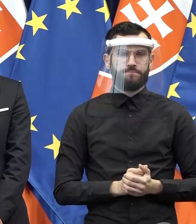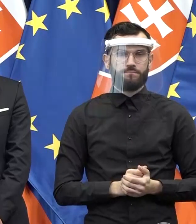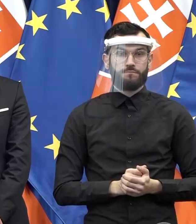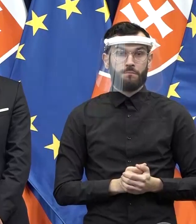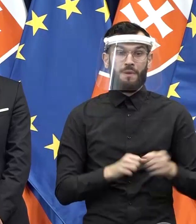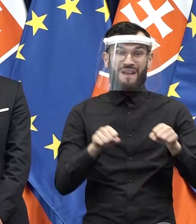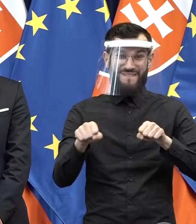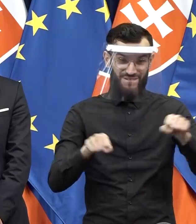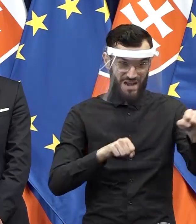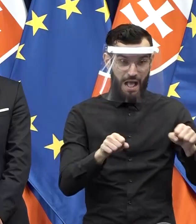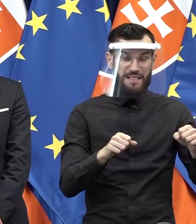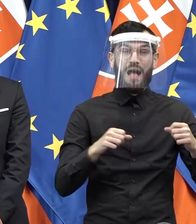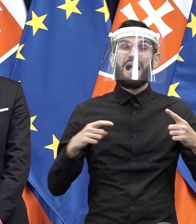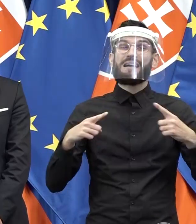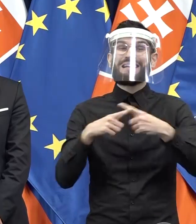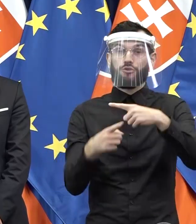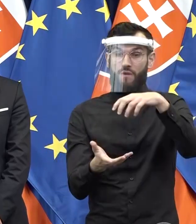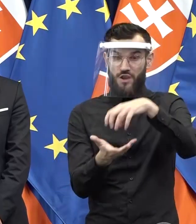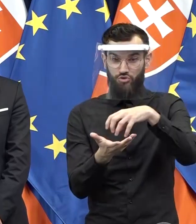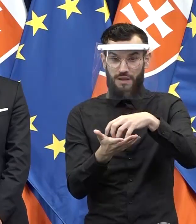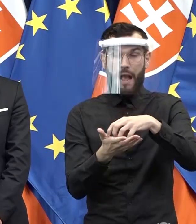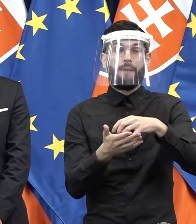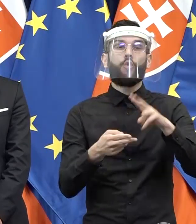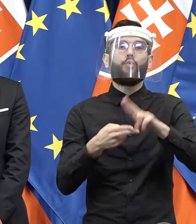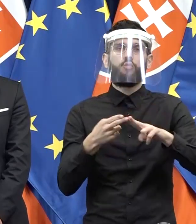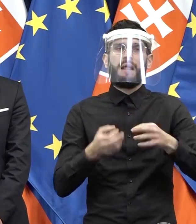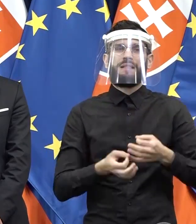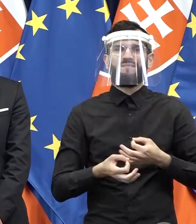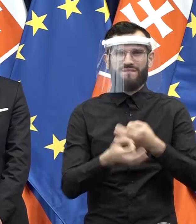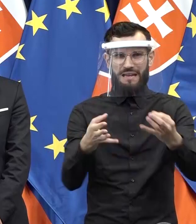Vláda, krízový štáb, ako aj úrad verejného zdravotníctva,